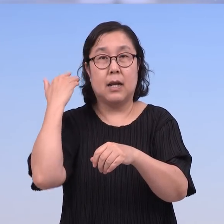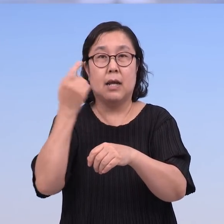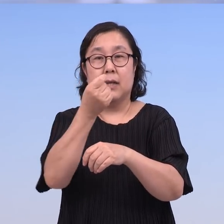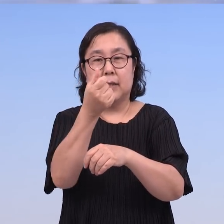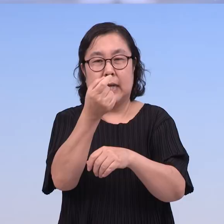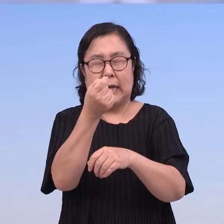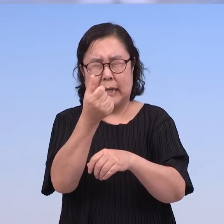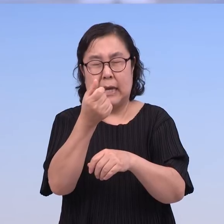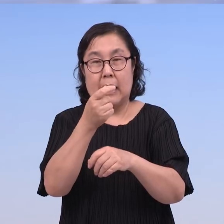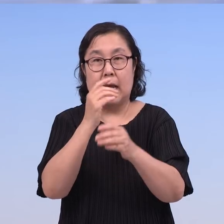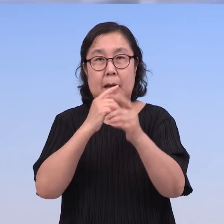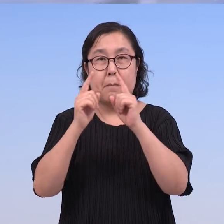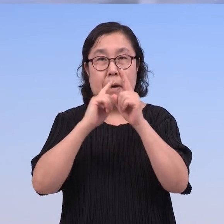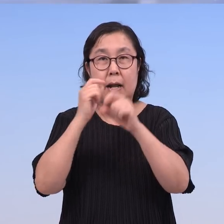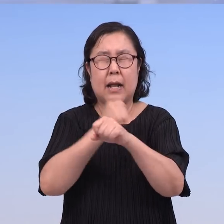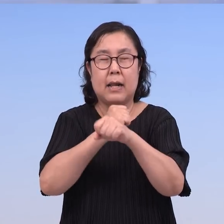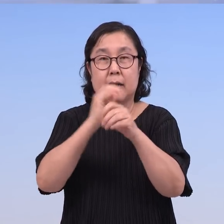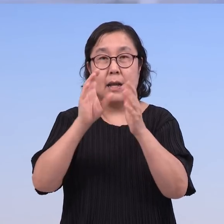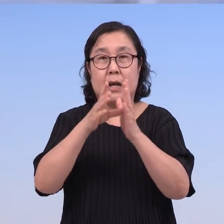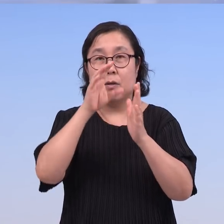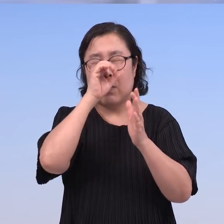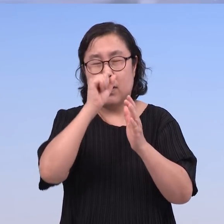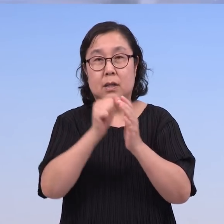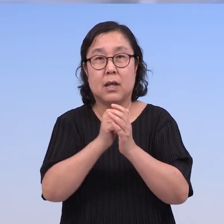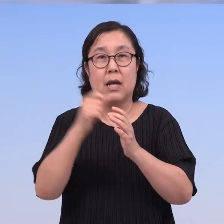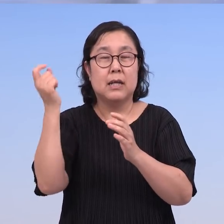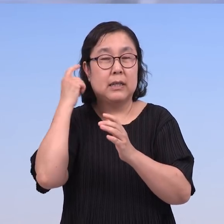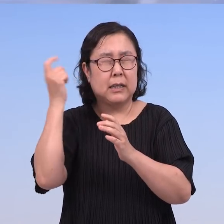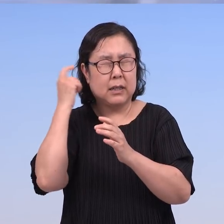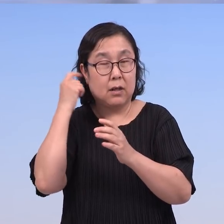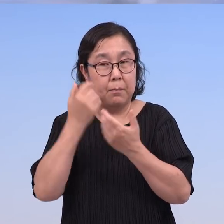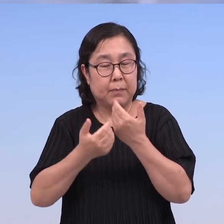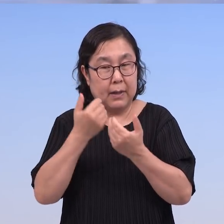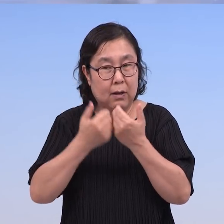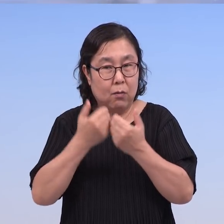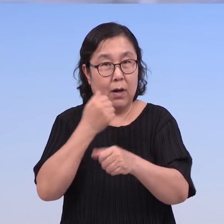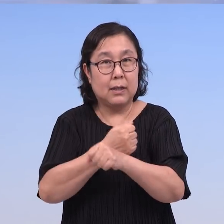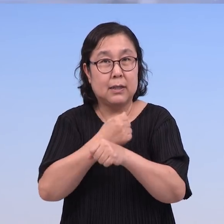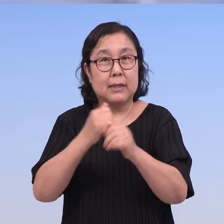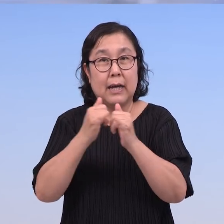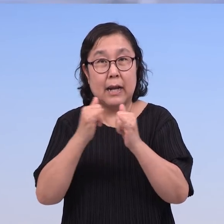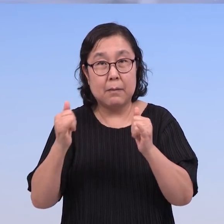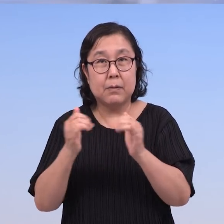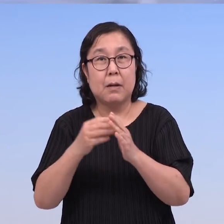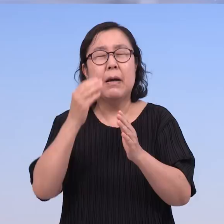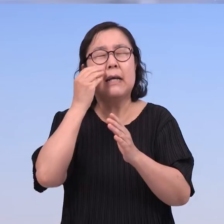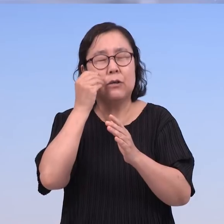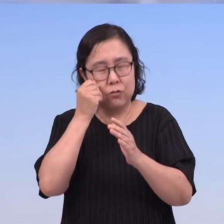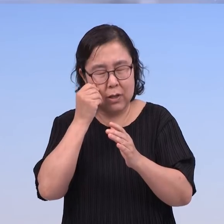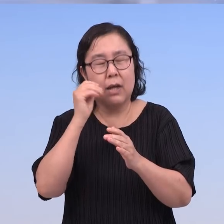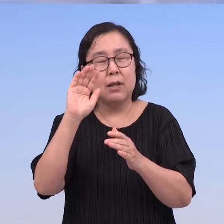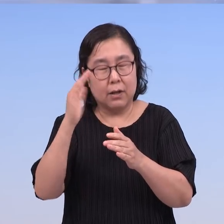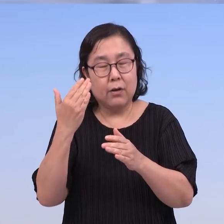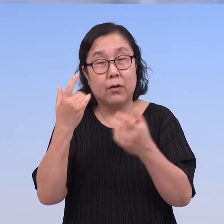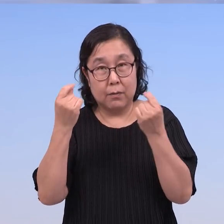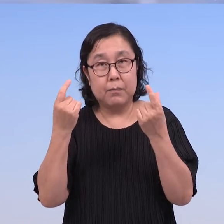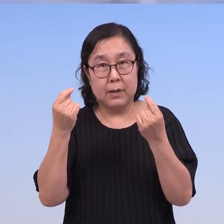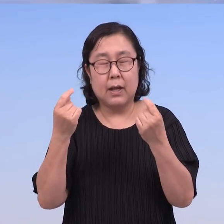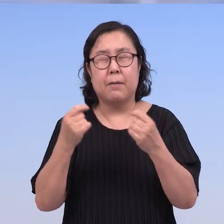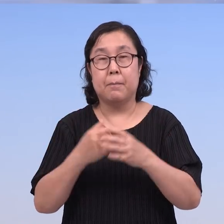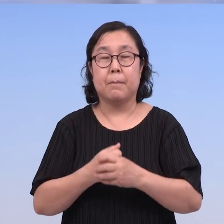옛날에 그 조분조분 말할 때가 훨씬 좋았는데 저렇게 시끄럽게 설교해서, 특히 그 힘들다고 하시는 분들은 곧 익숙해지실 거예요.